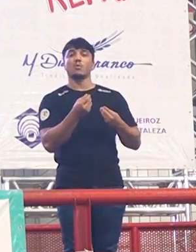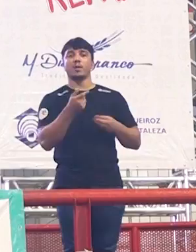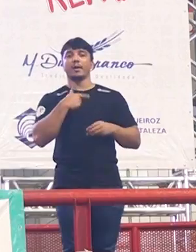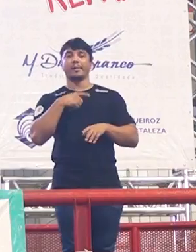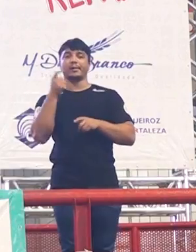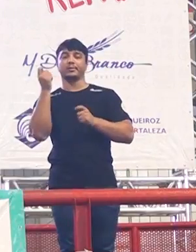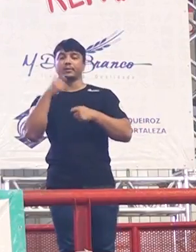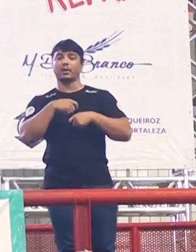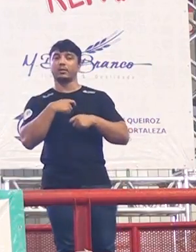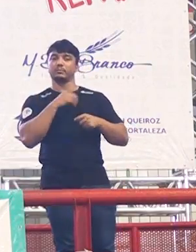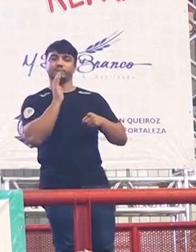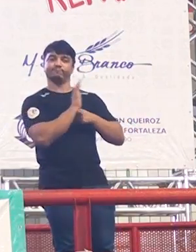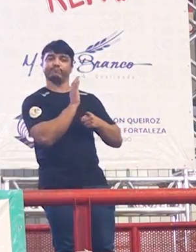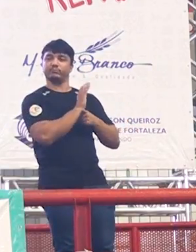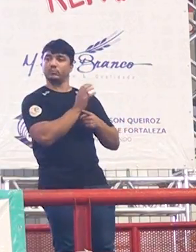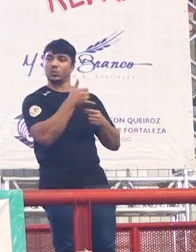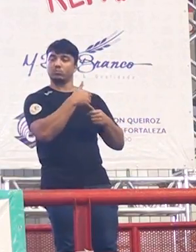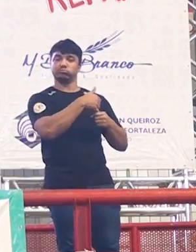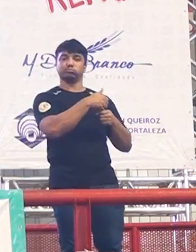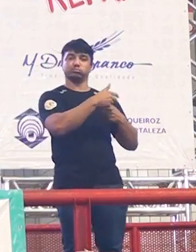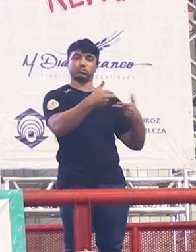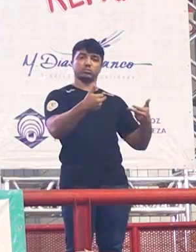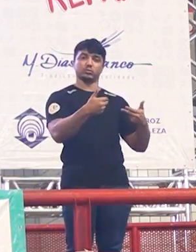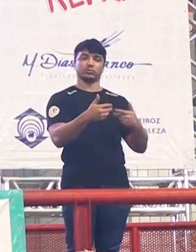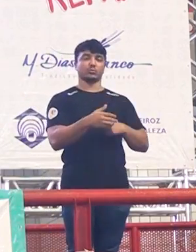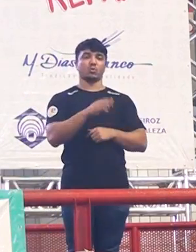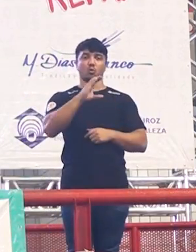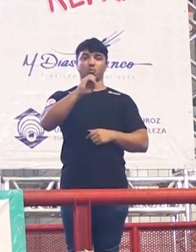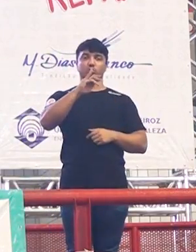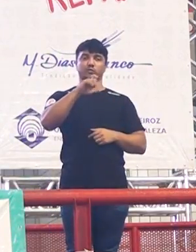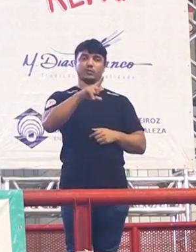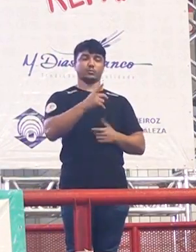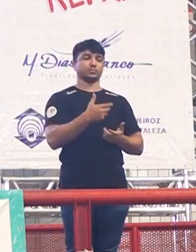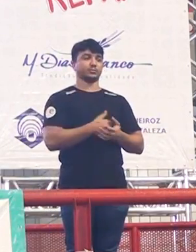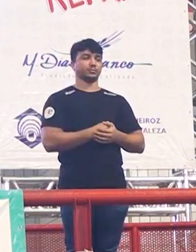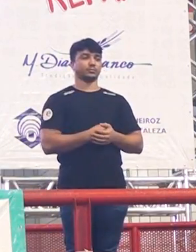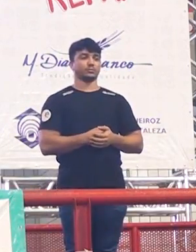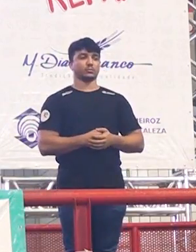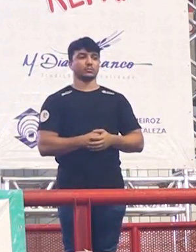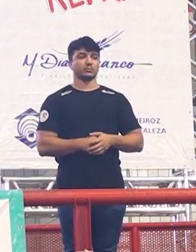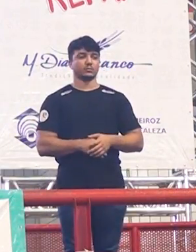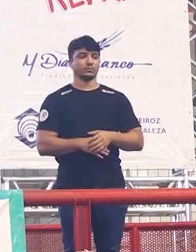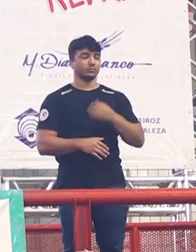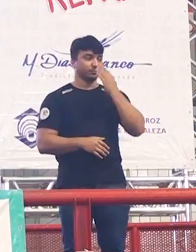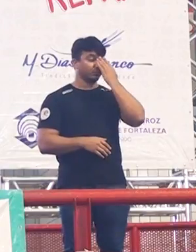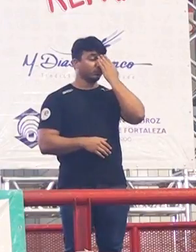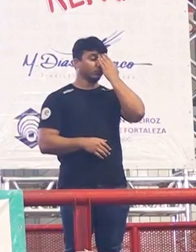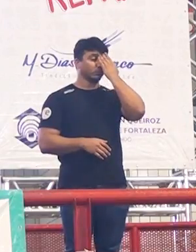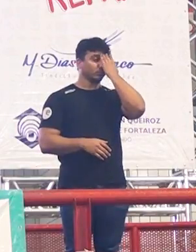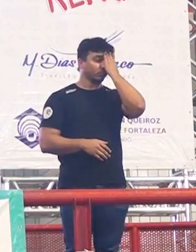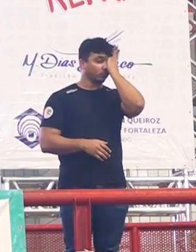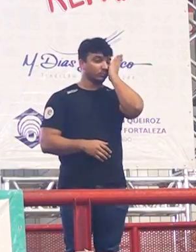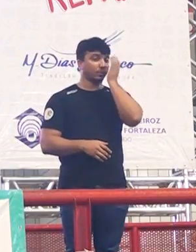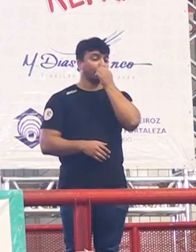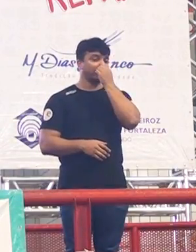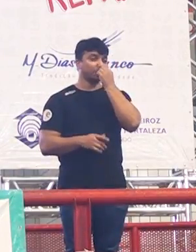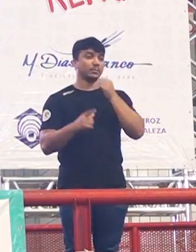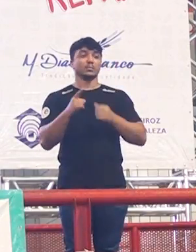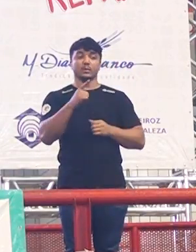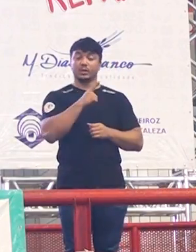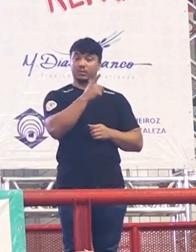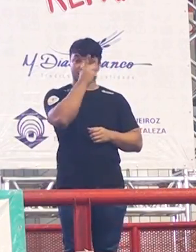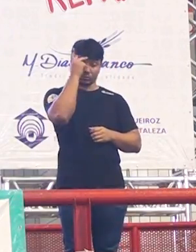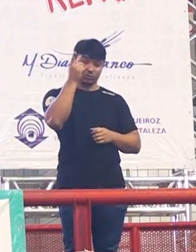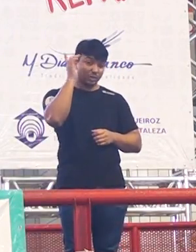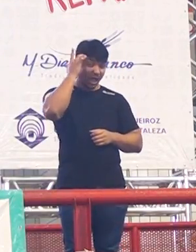combustíveis. Sabe qual é a principal vantagem? Uma pergunta antes de eu falar da principal vantagem. Tem muita gente que